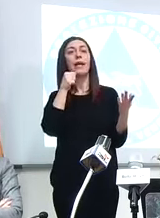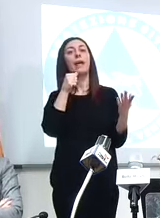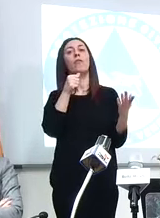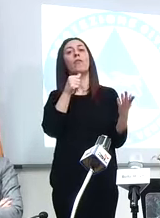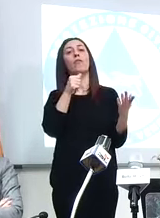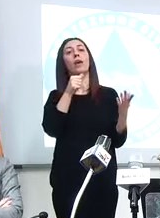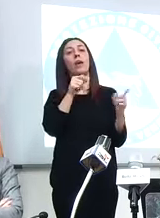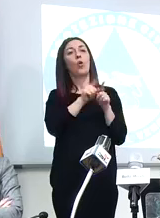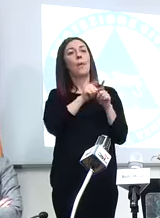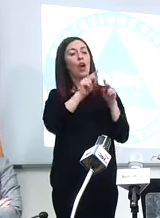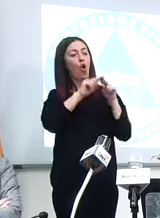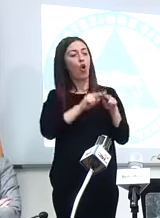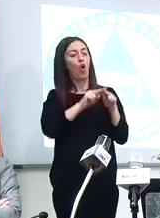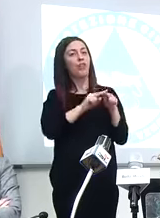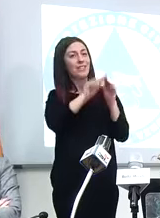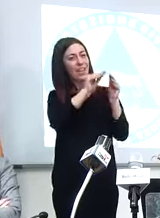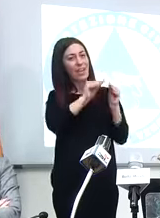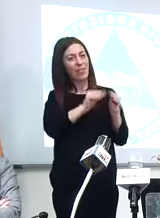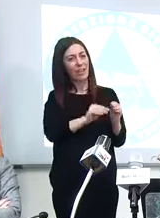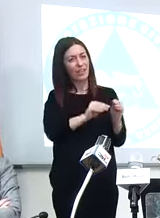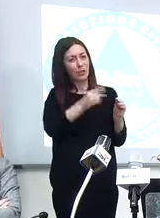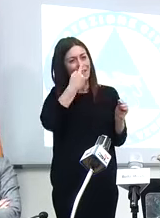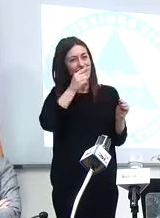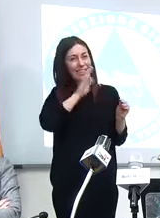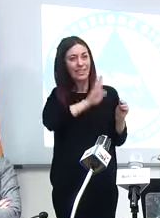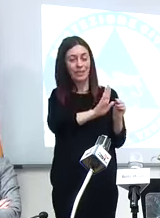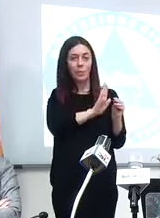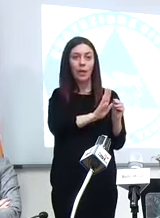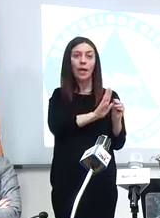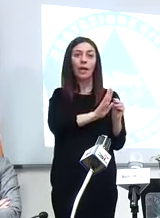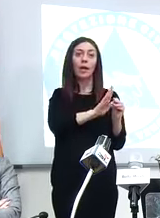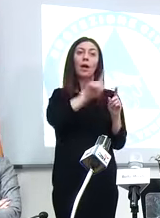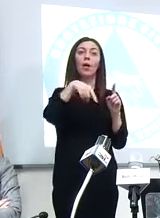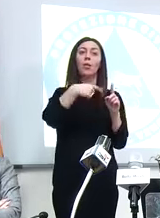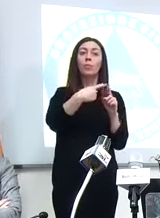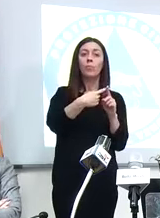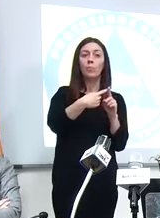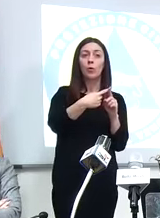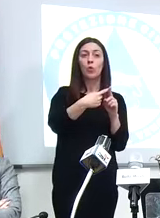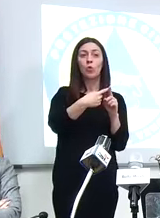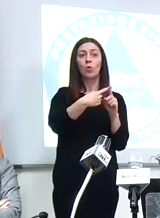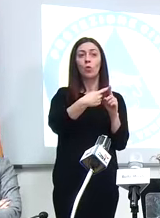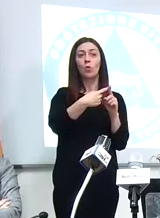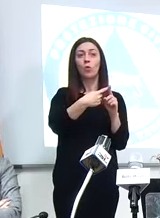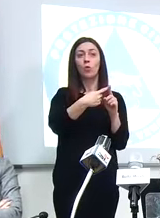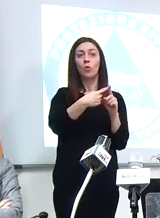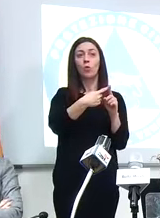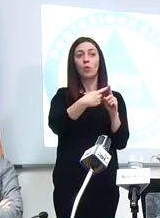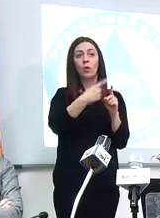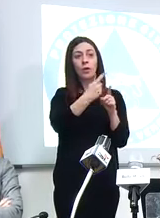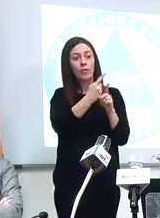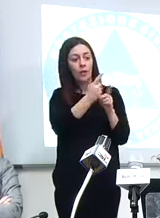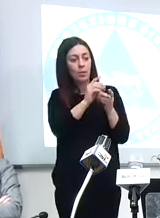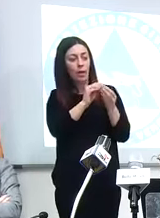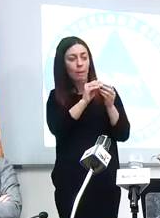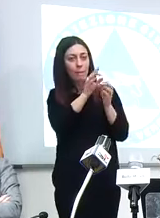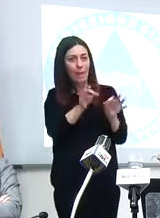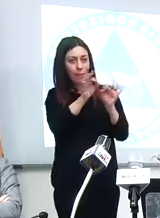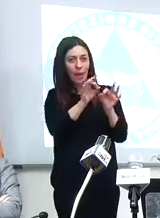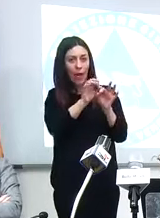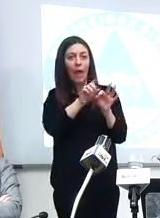di conservazione, ma anche di ricomposizione prima che di ricostituzione prima